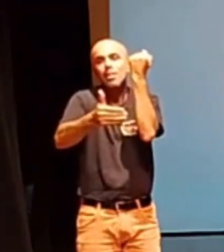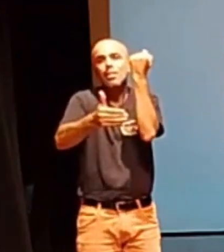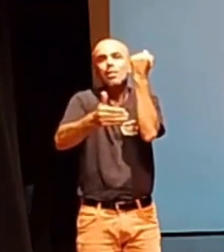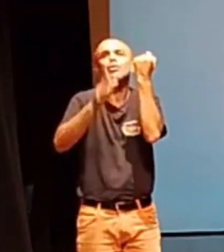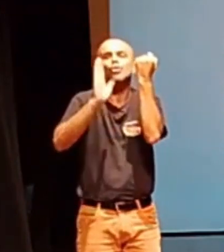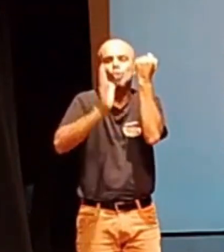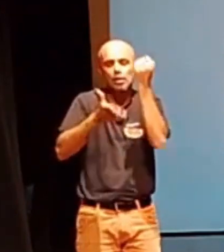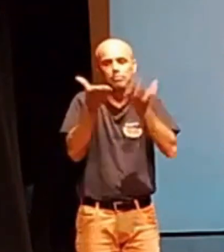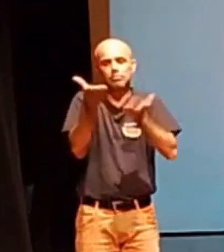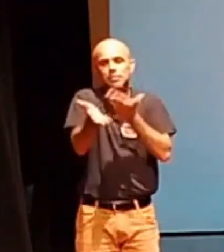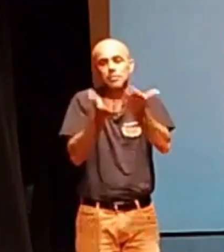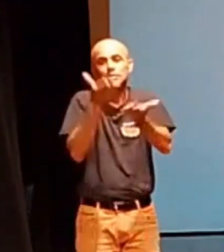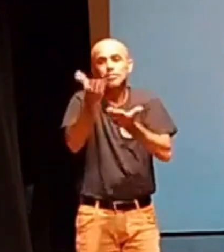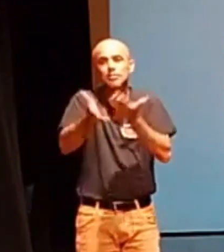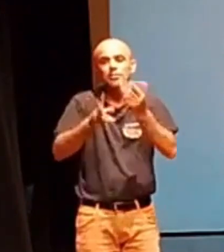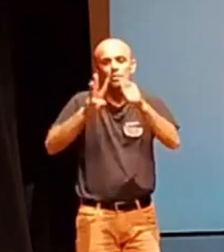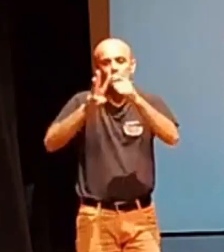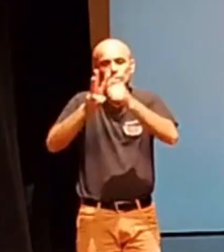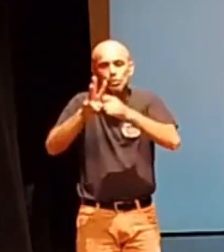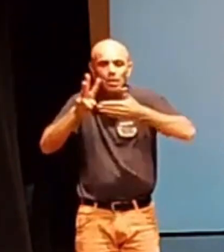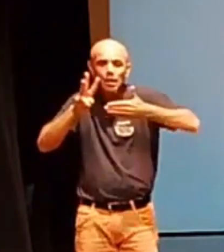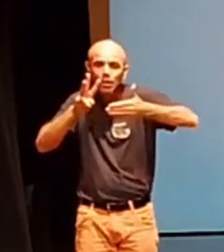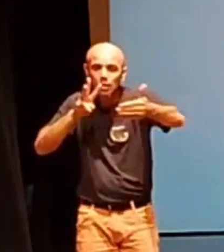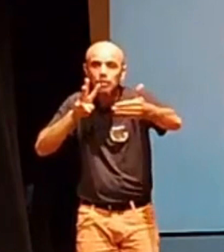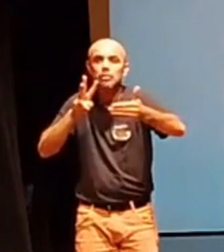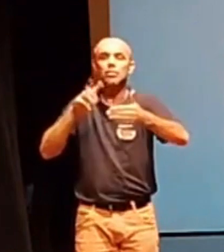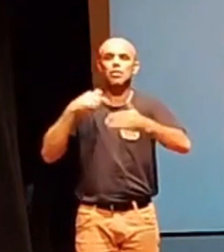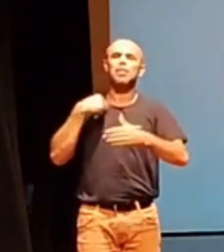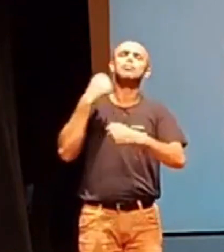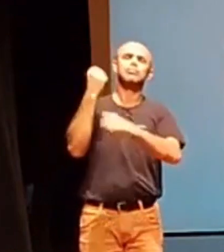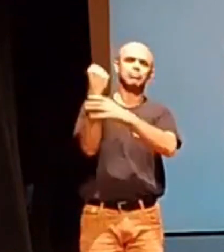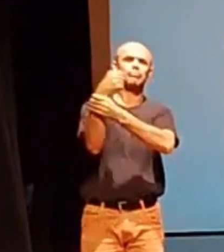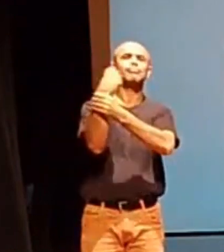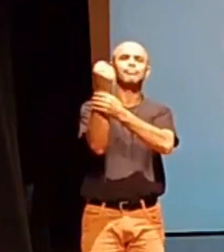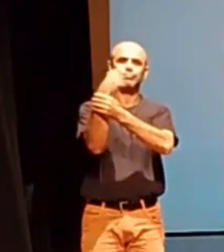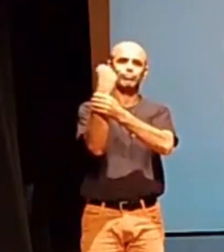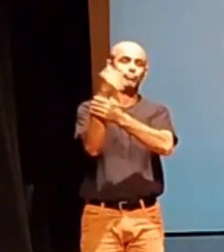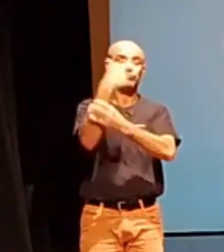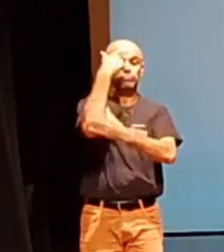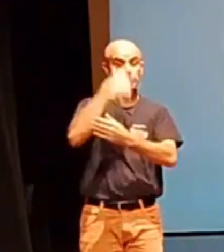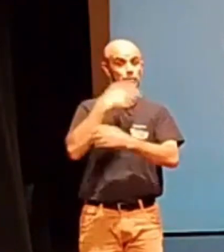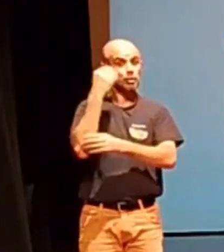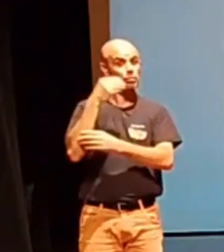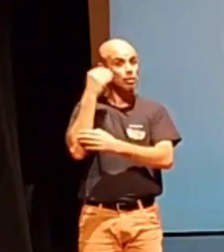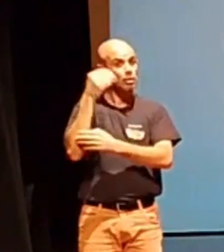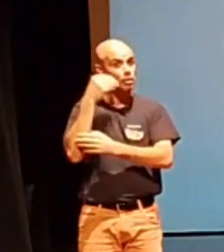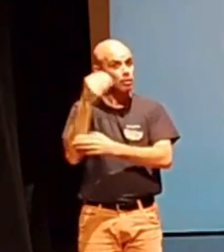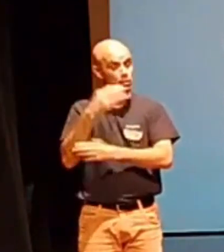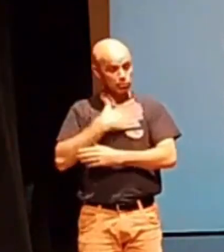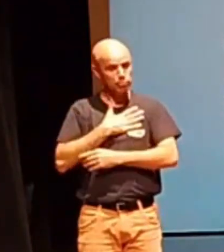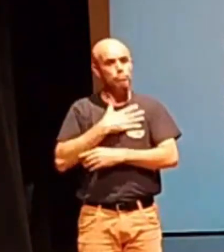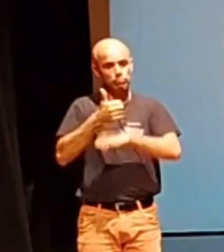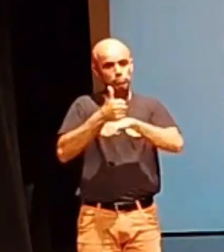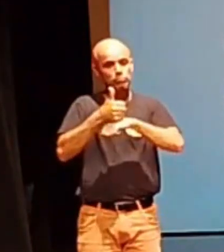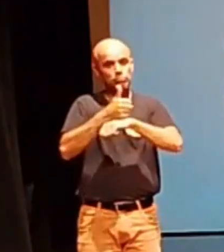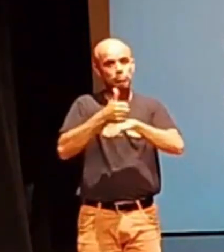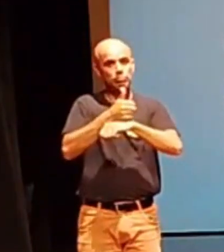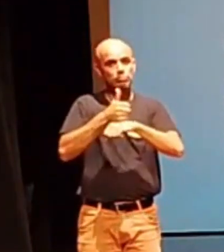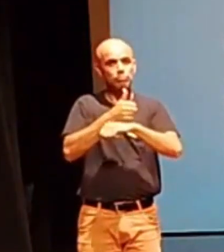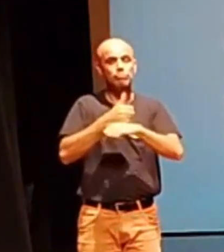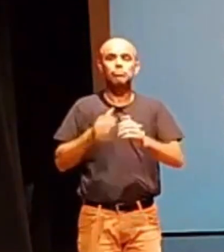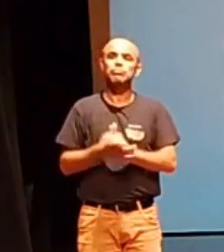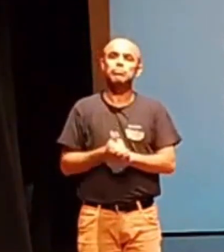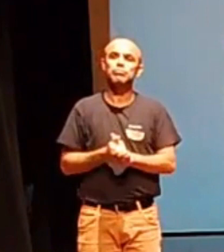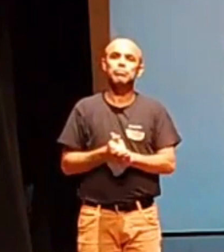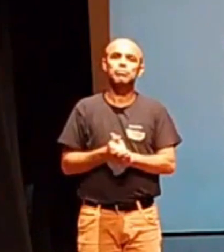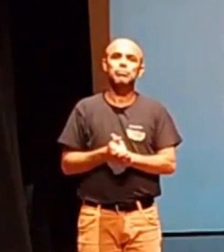ser tratada. Então, eu como fisioterapeuta, vou falar mais da parte de fisioterapia, a gente